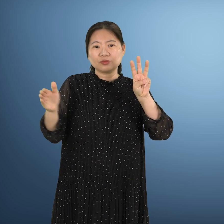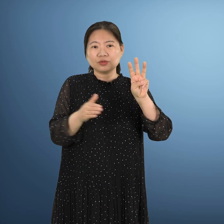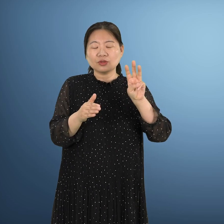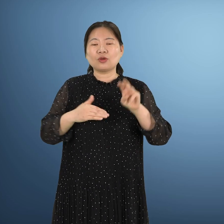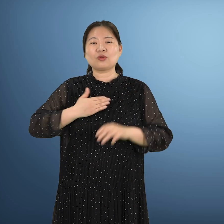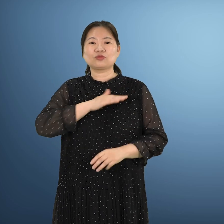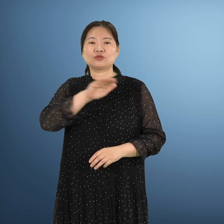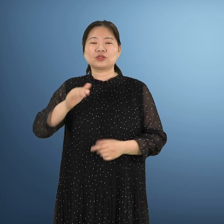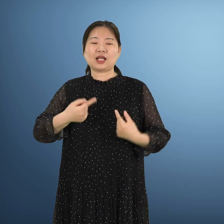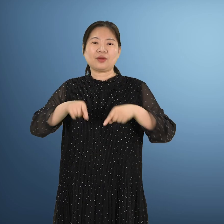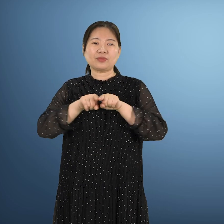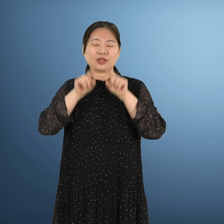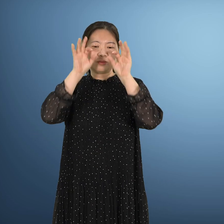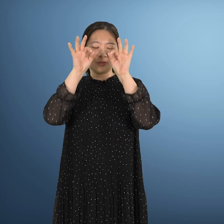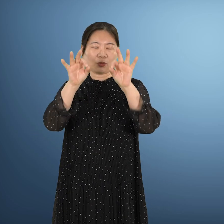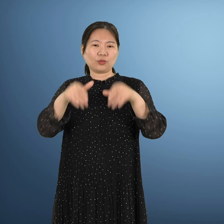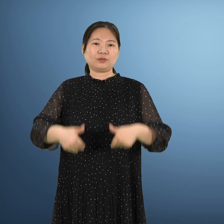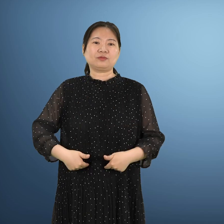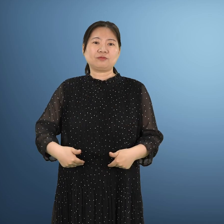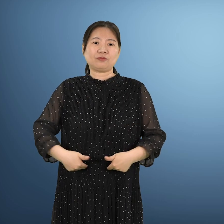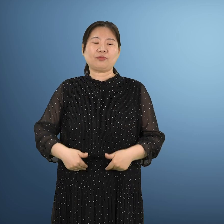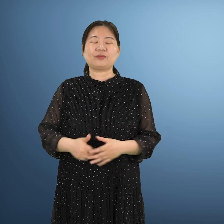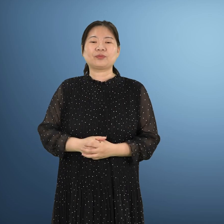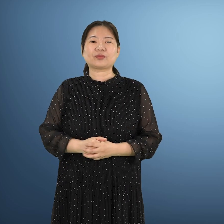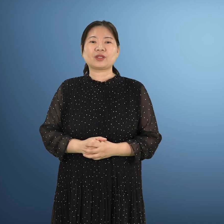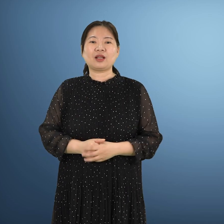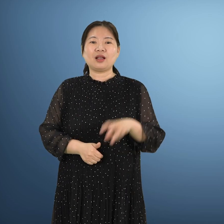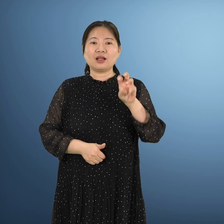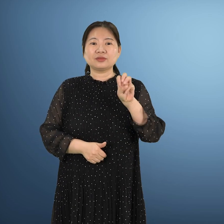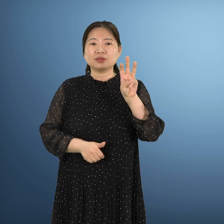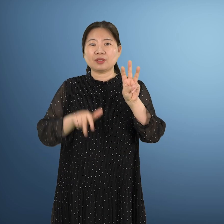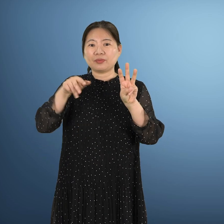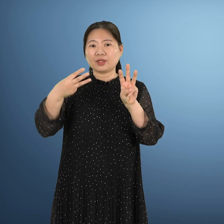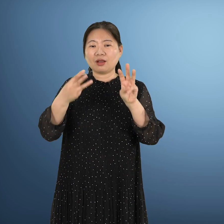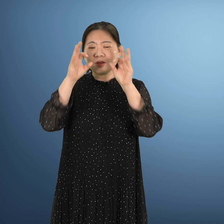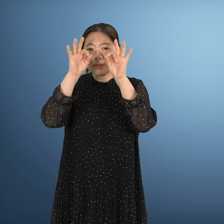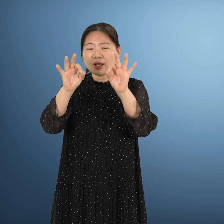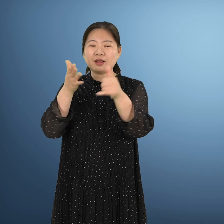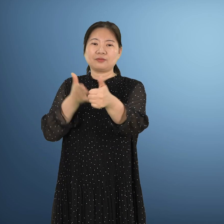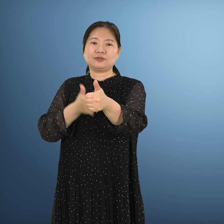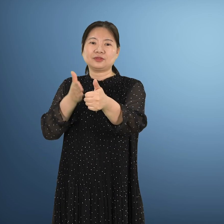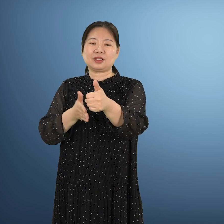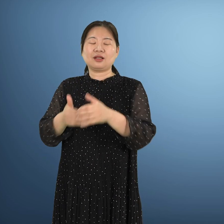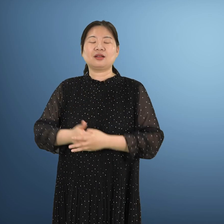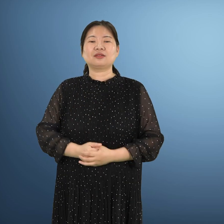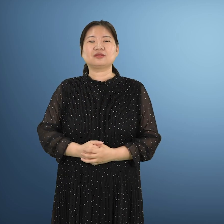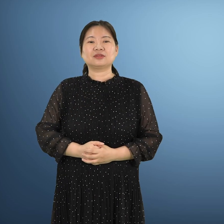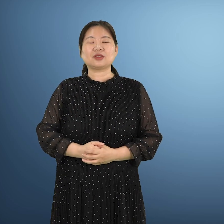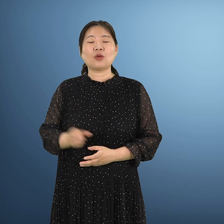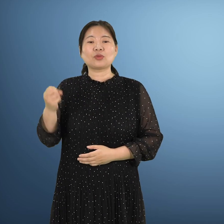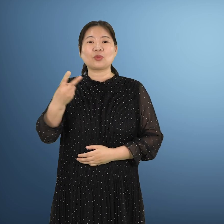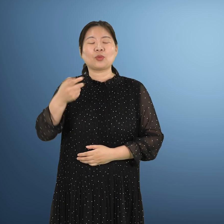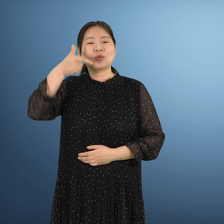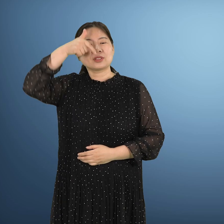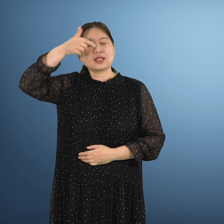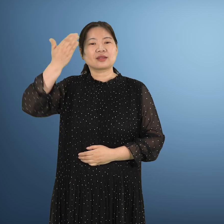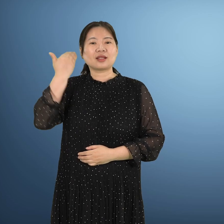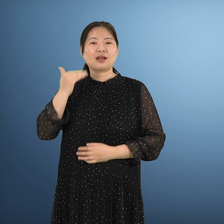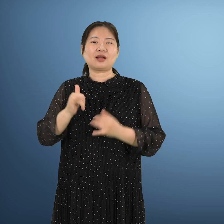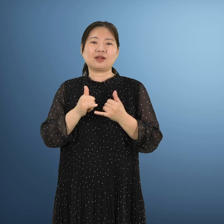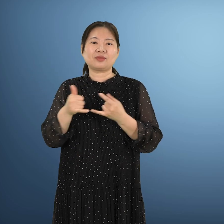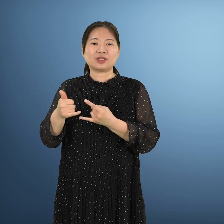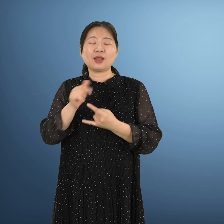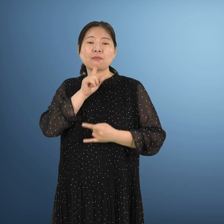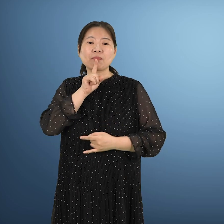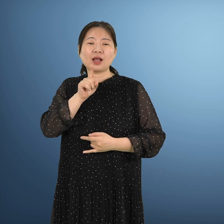우리가 살펴볼 필요가 있습니다. 우리 33절을 한번 보십시다. 또 옛사람에게 말한